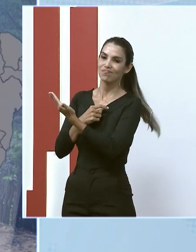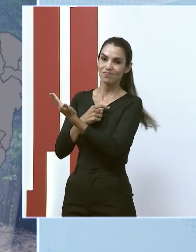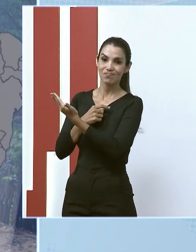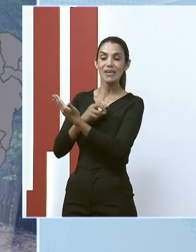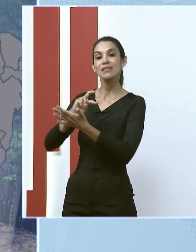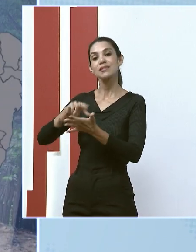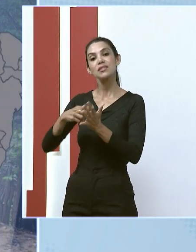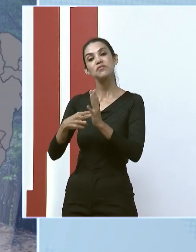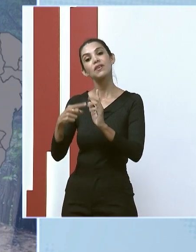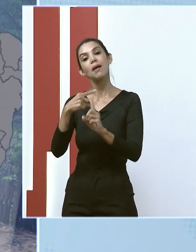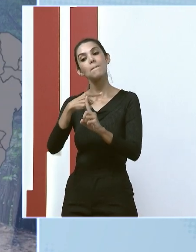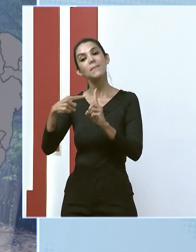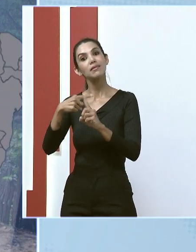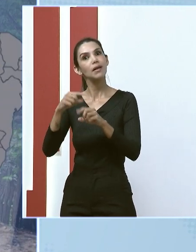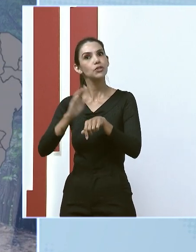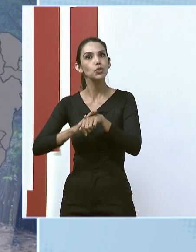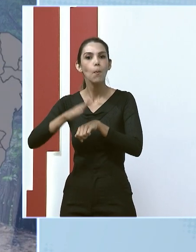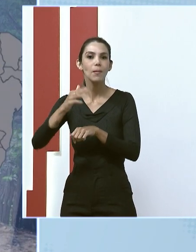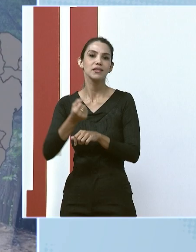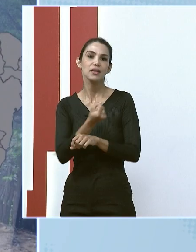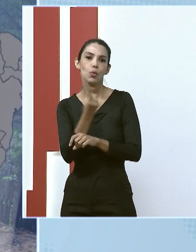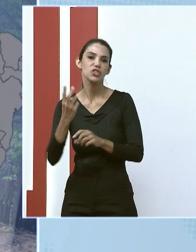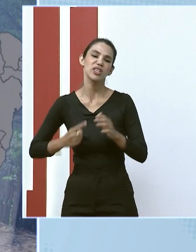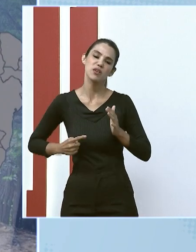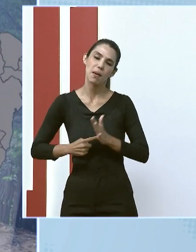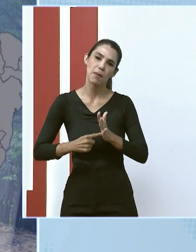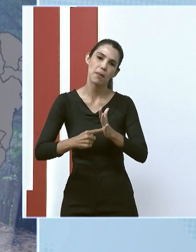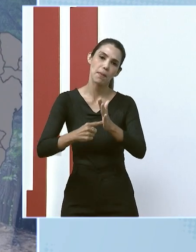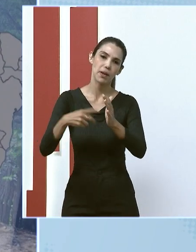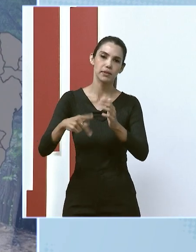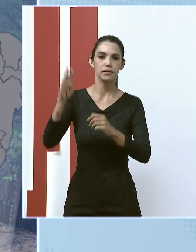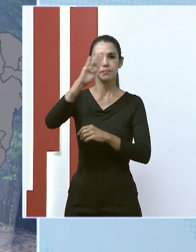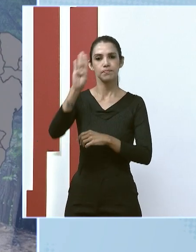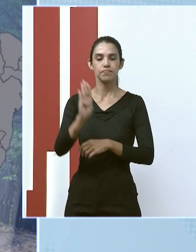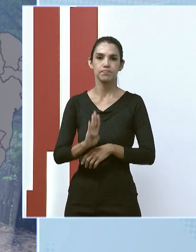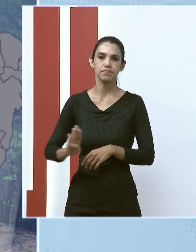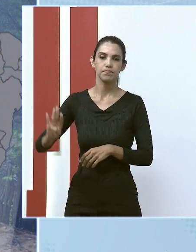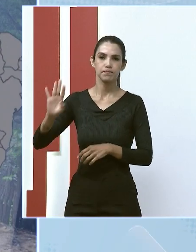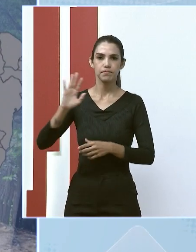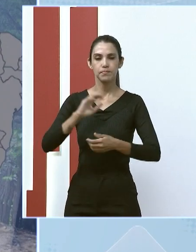mais da metade dos registros de todo o país.